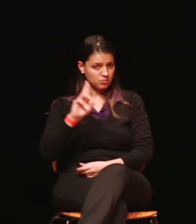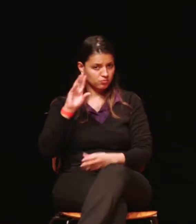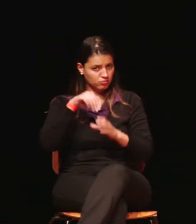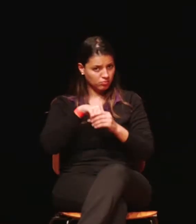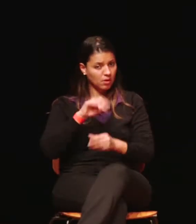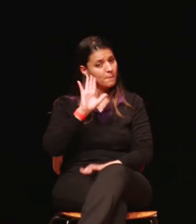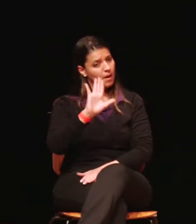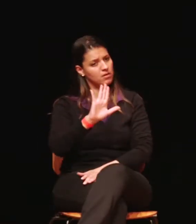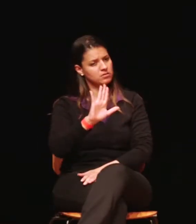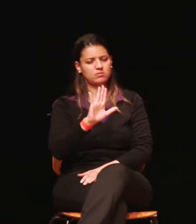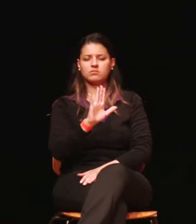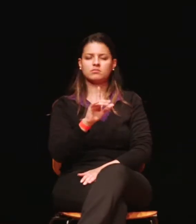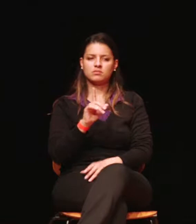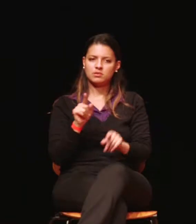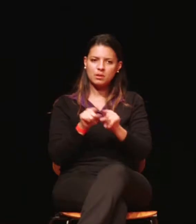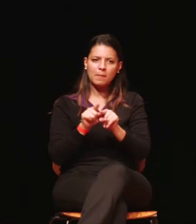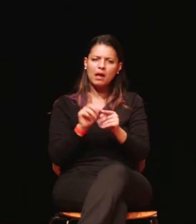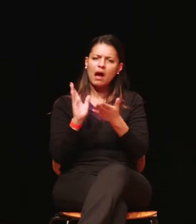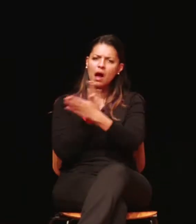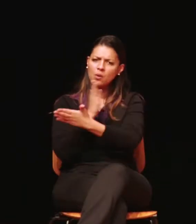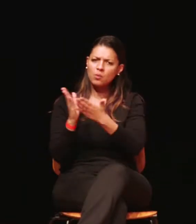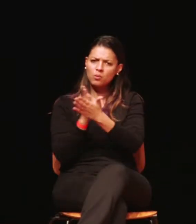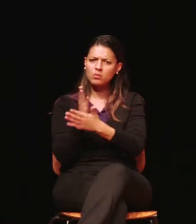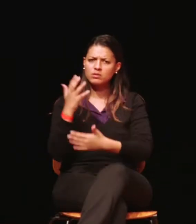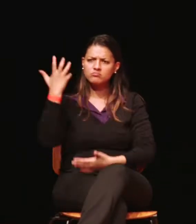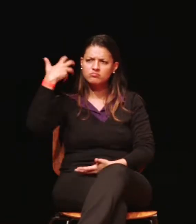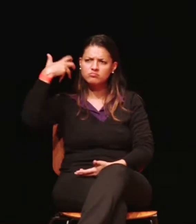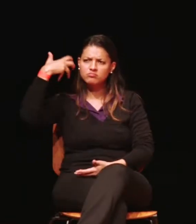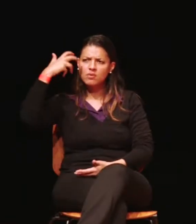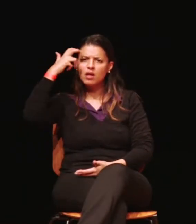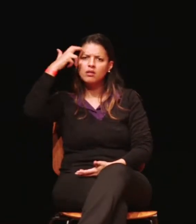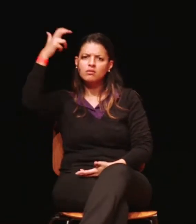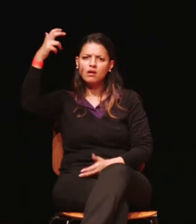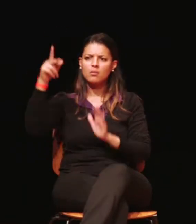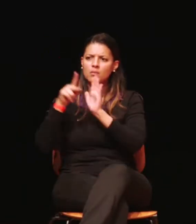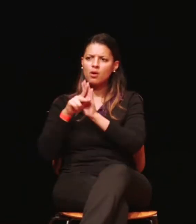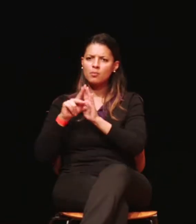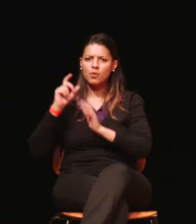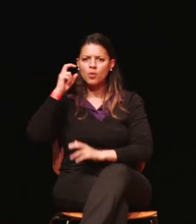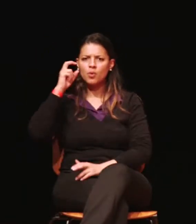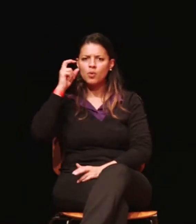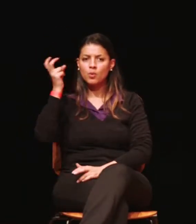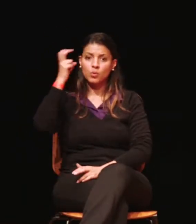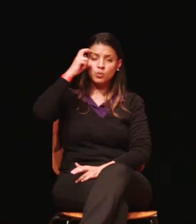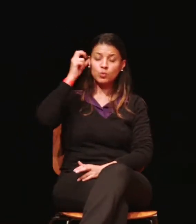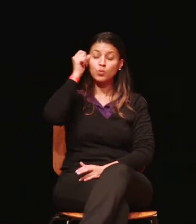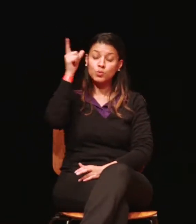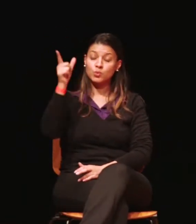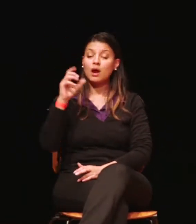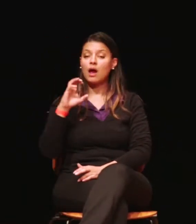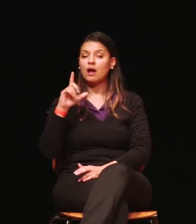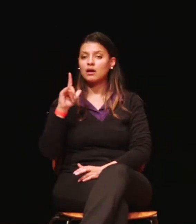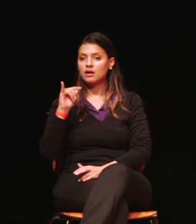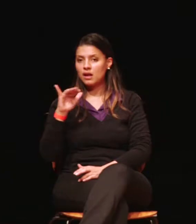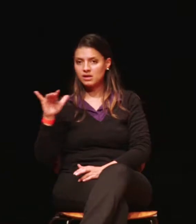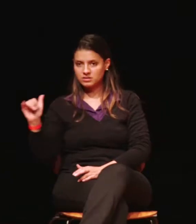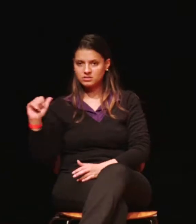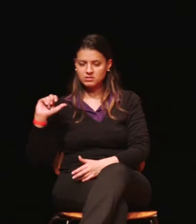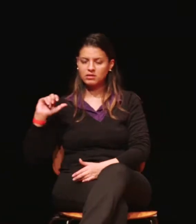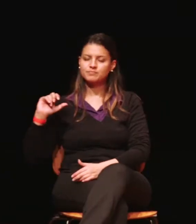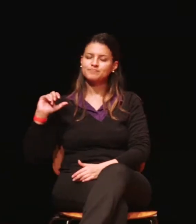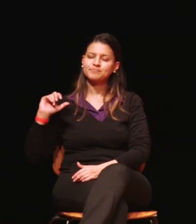mesmo tempo, recuperam tradições intelectuais da cultura clássica e expressam um ideal de